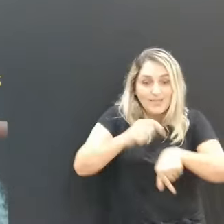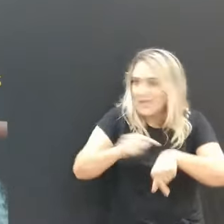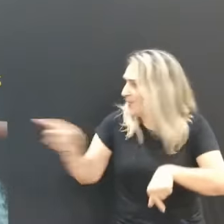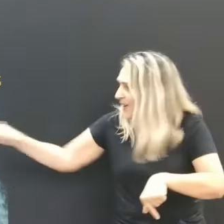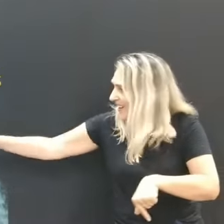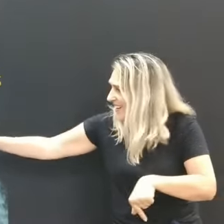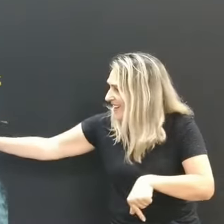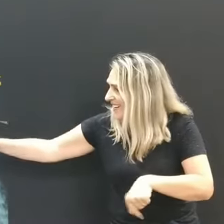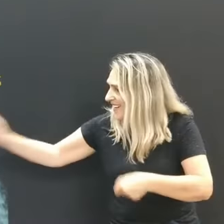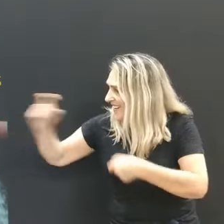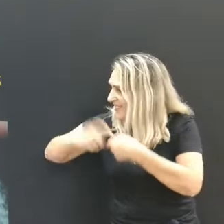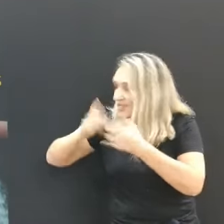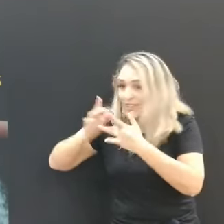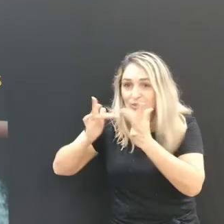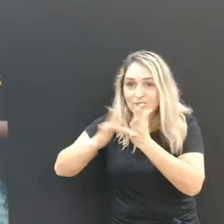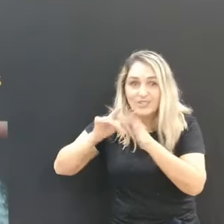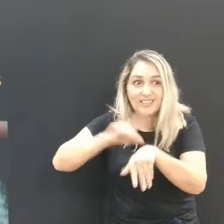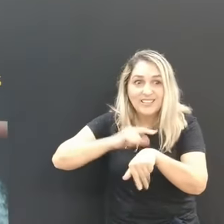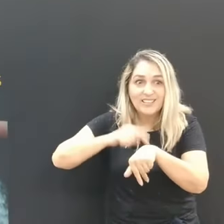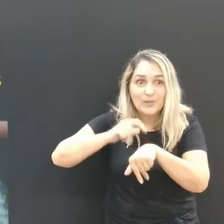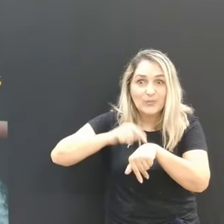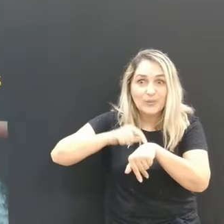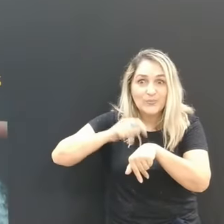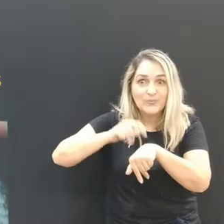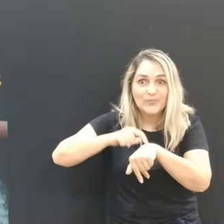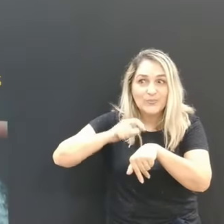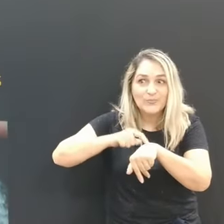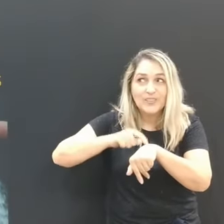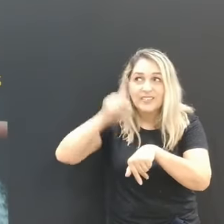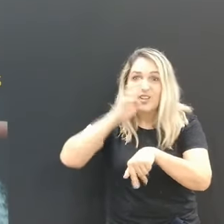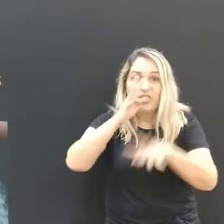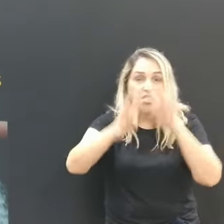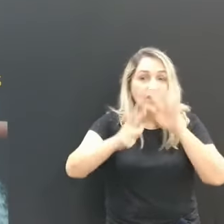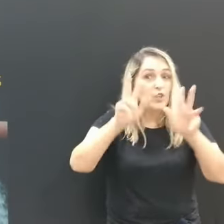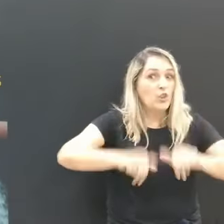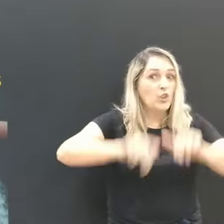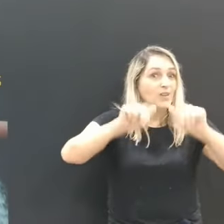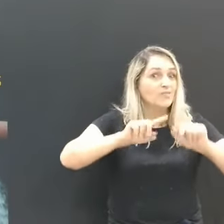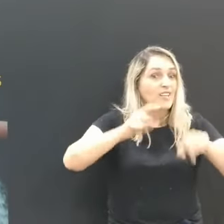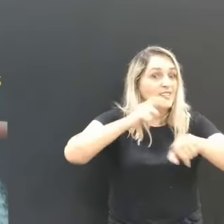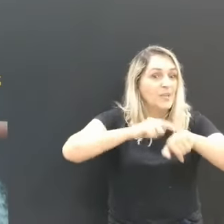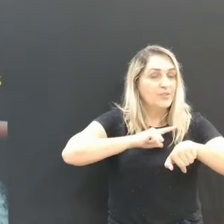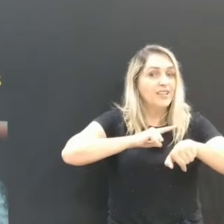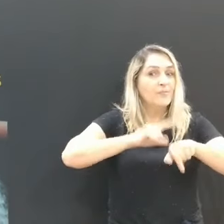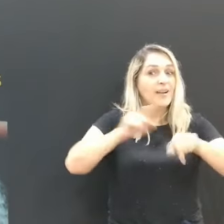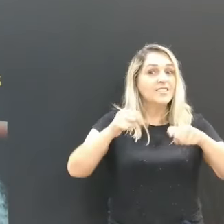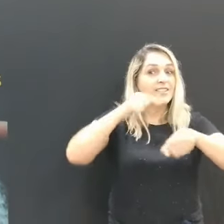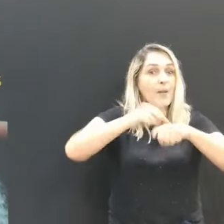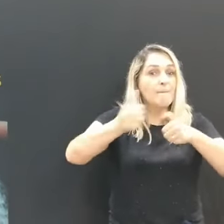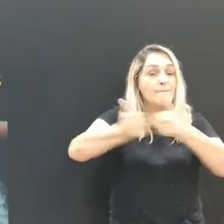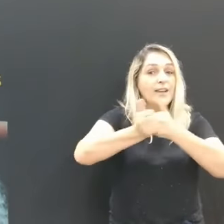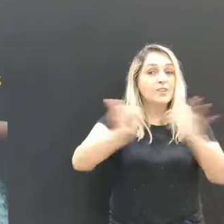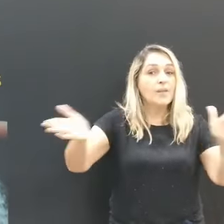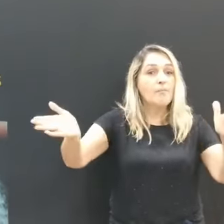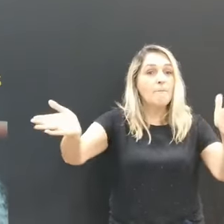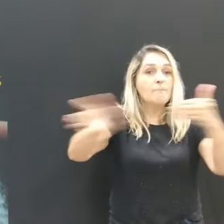a gente se sente meio que titubeando, meio que enfraquecido, mas o Senhor tem força para nos dar. Percebemos aqui nessa imagem